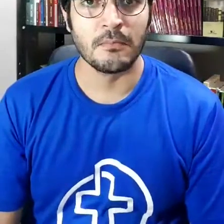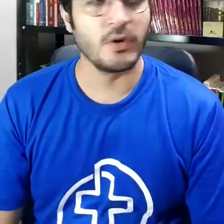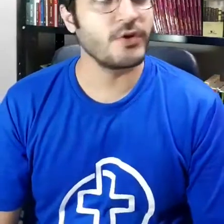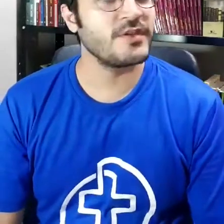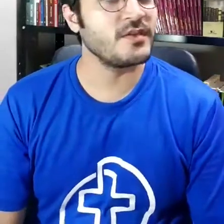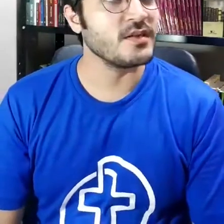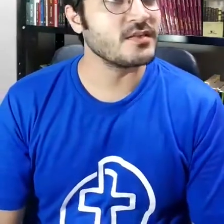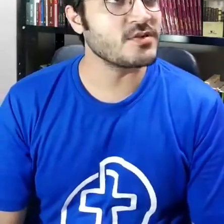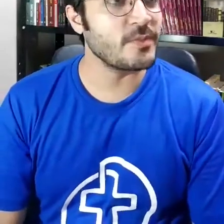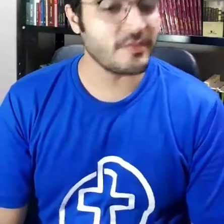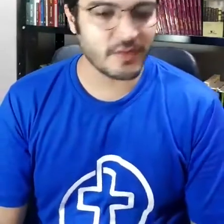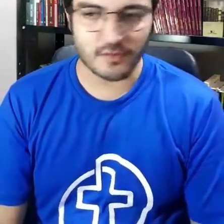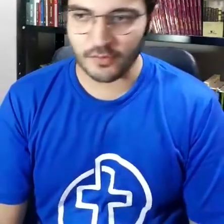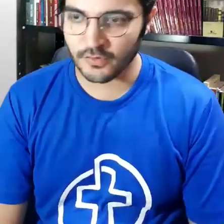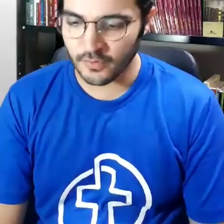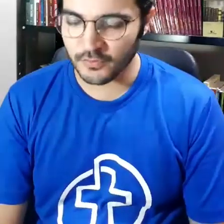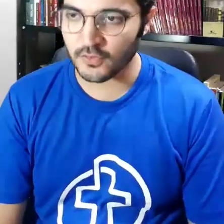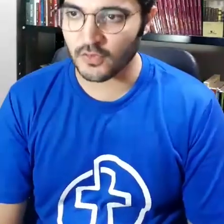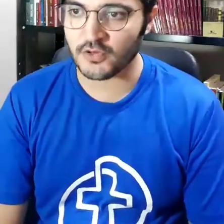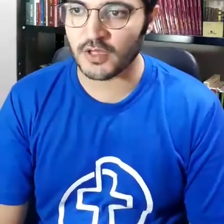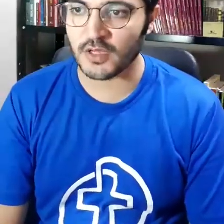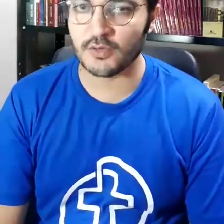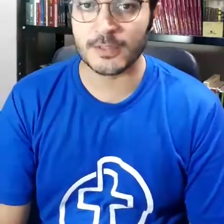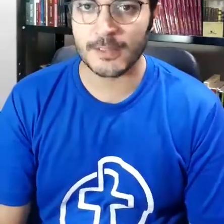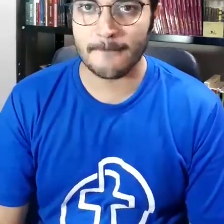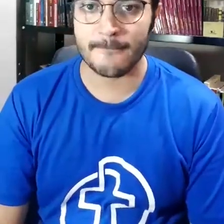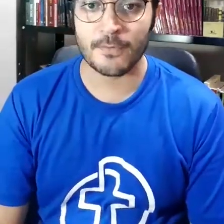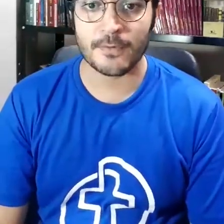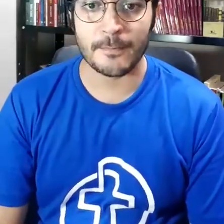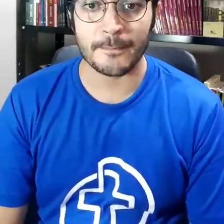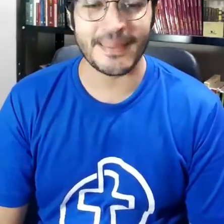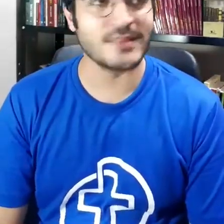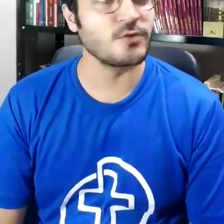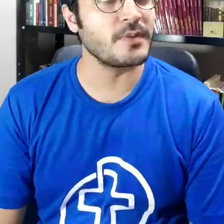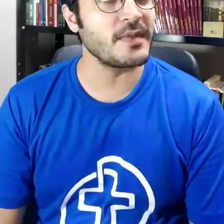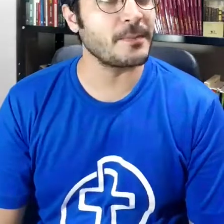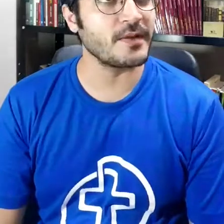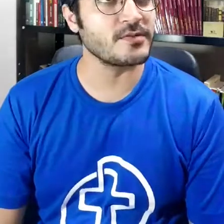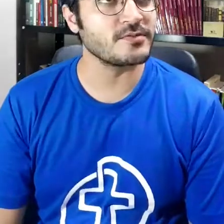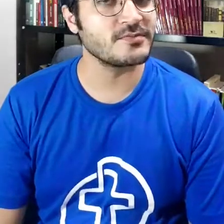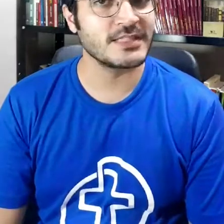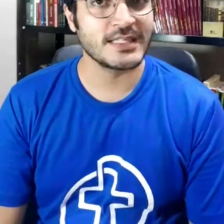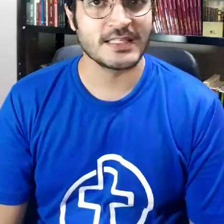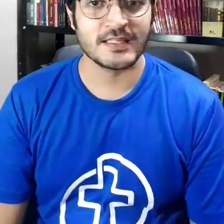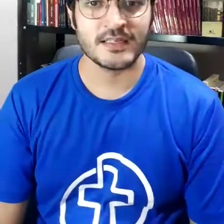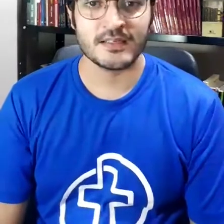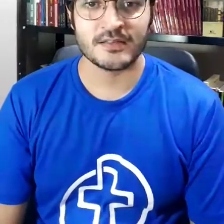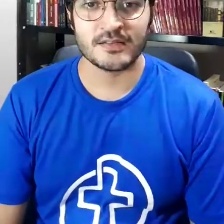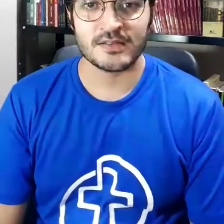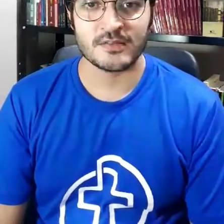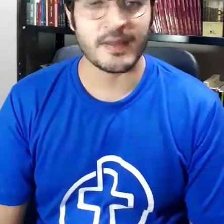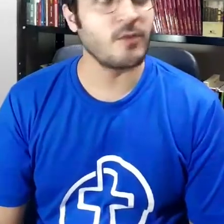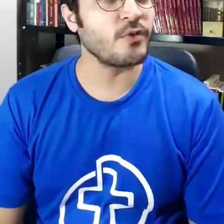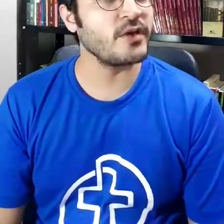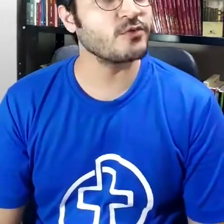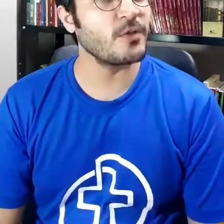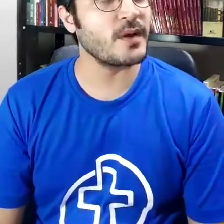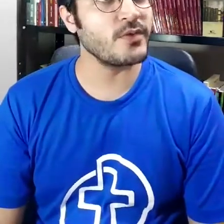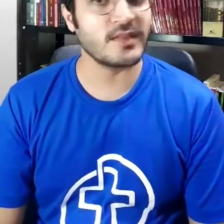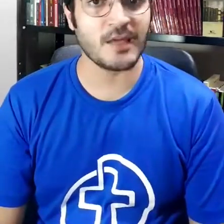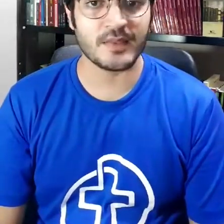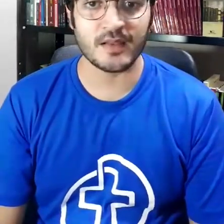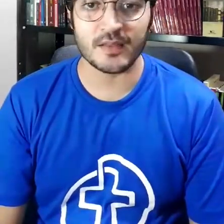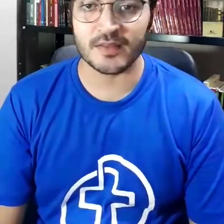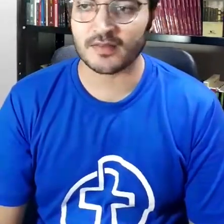Boa noite, sejam bem-vindos. Vamos continuar estudando Pedro, 1 Pedro. Esperar um pouquinho só para o